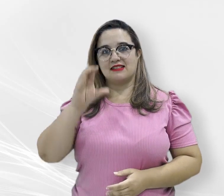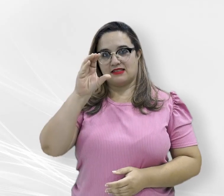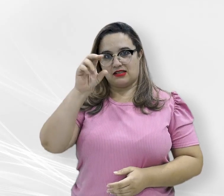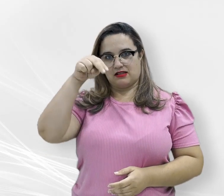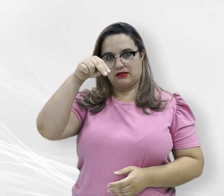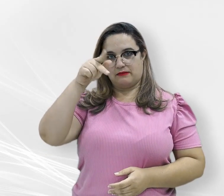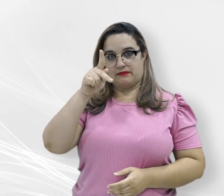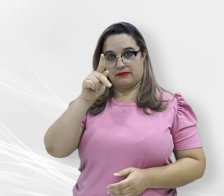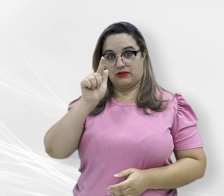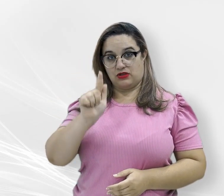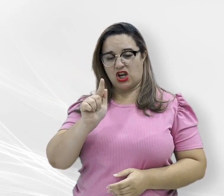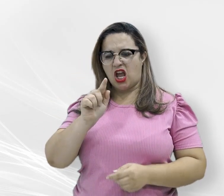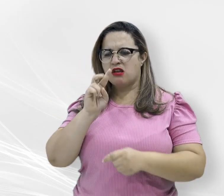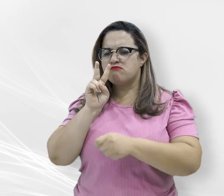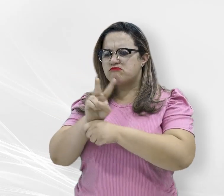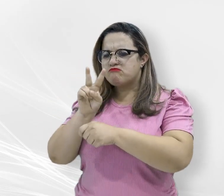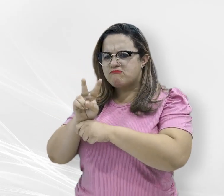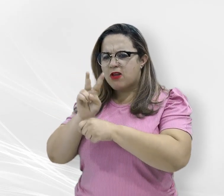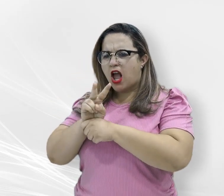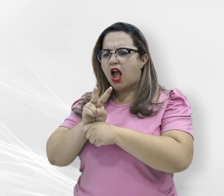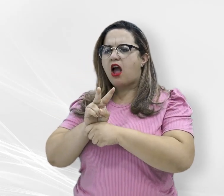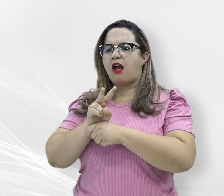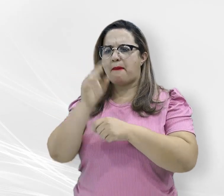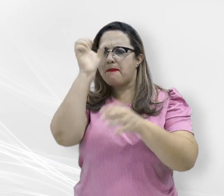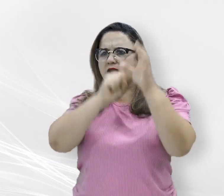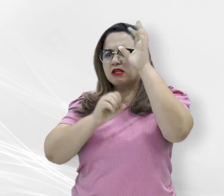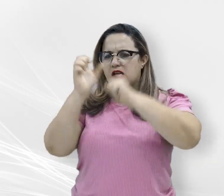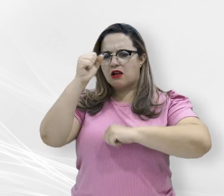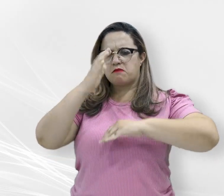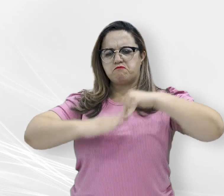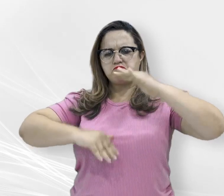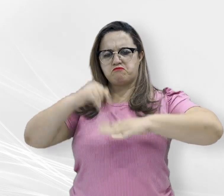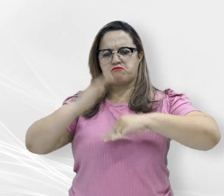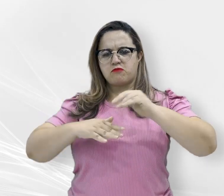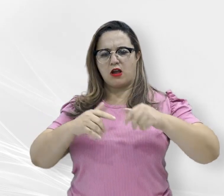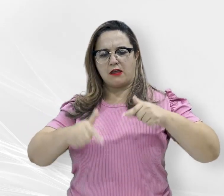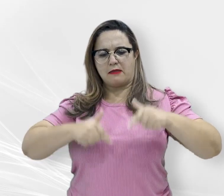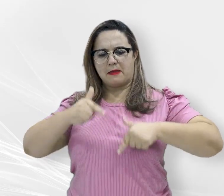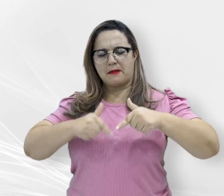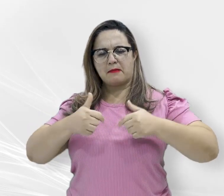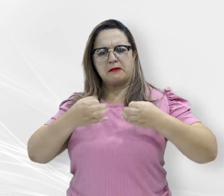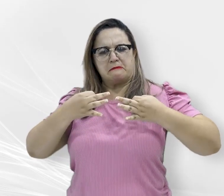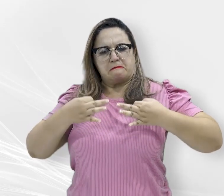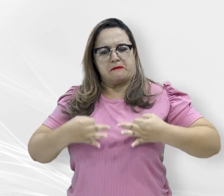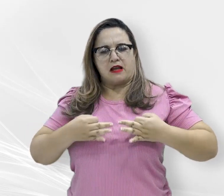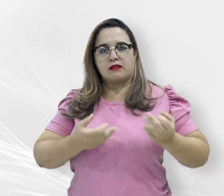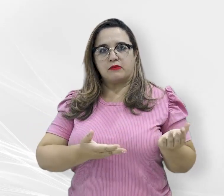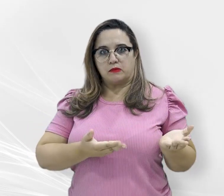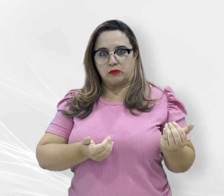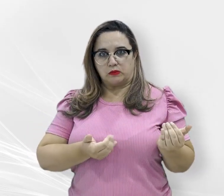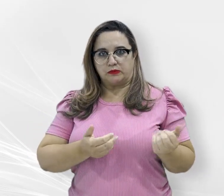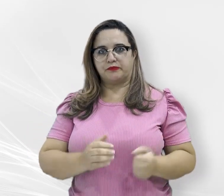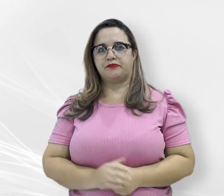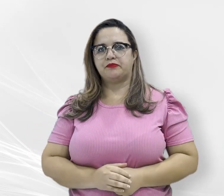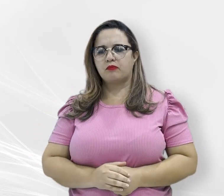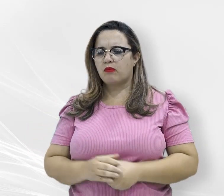CNPq defende aprendizagem profissional e trabalho decente para jovens. A Comissão Permanente da Infância e